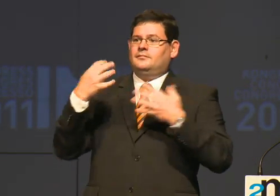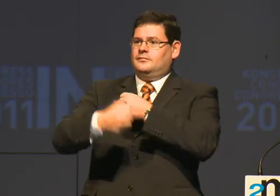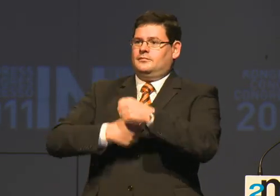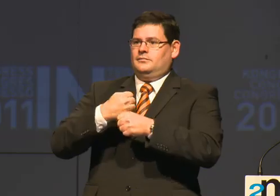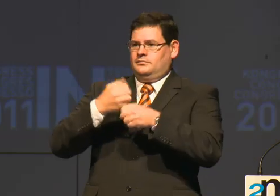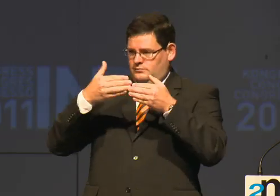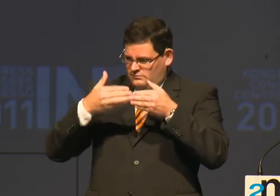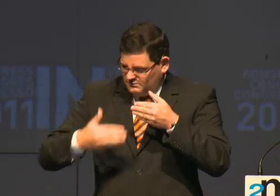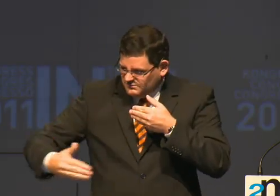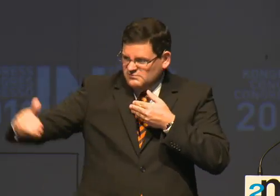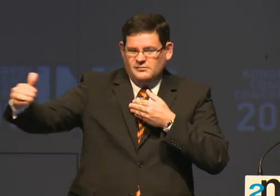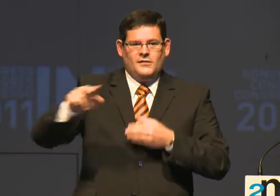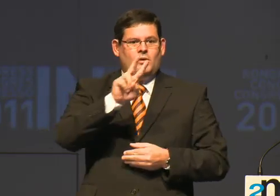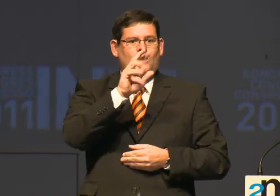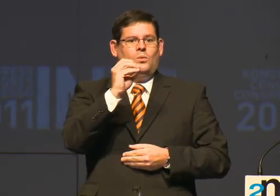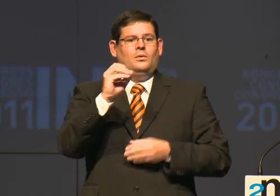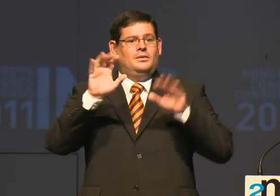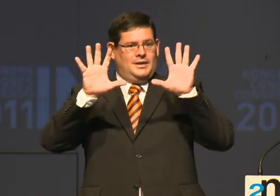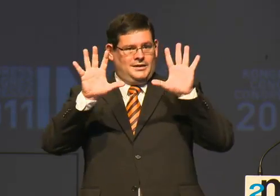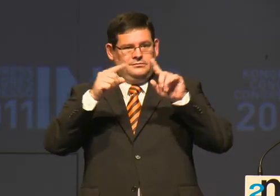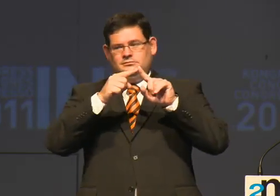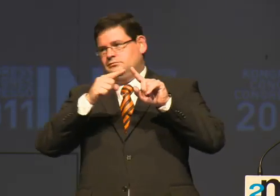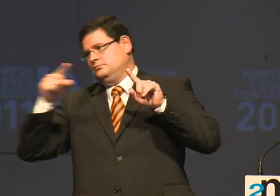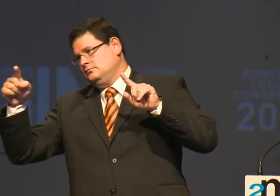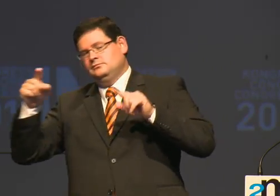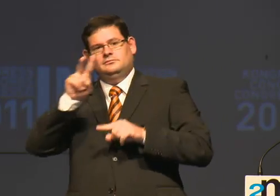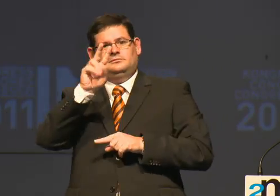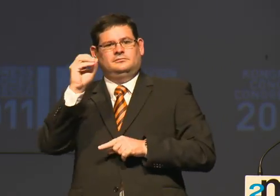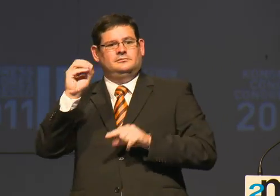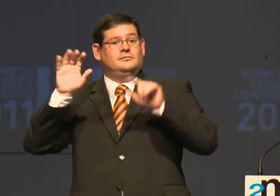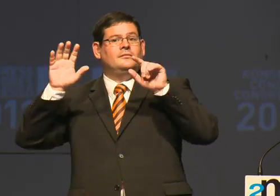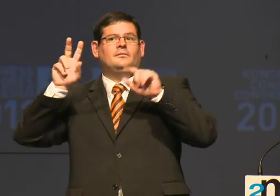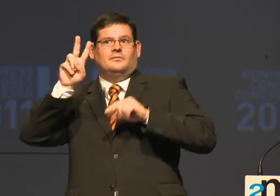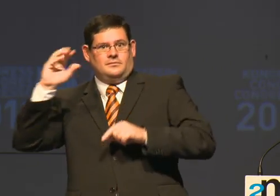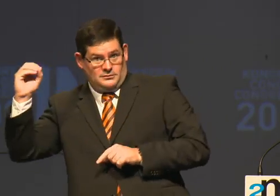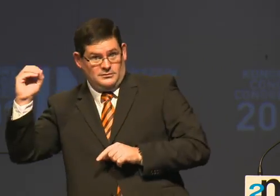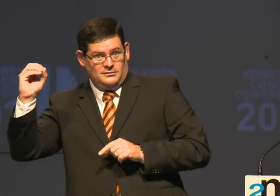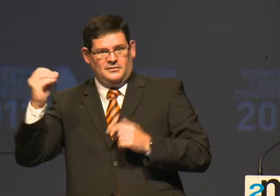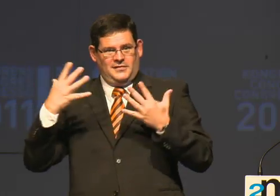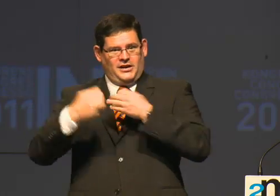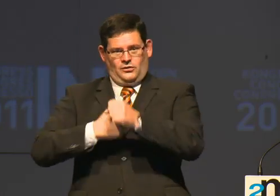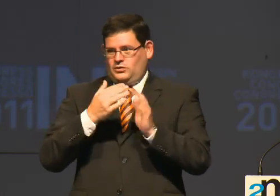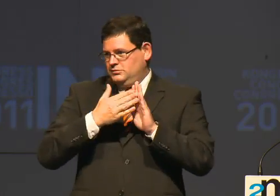L'objectif D'ici